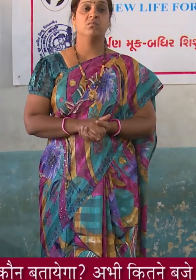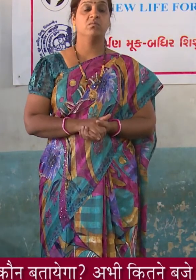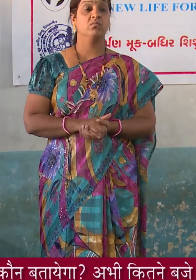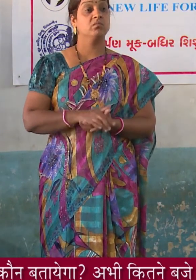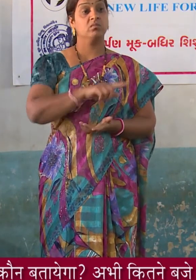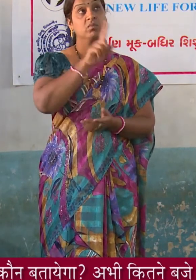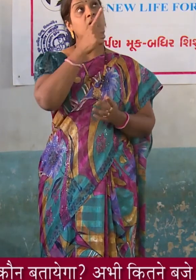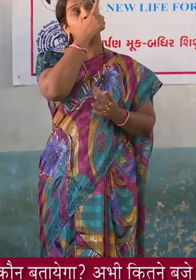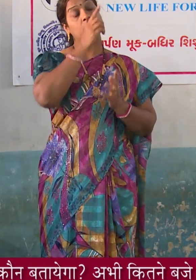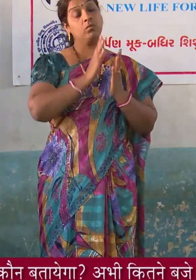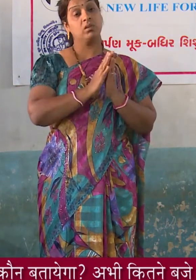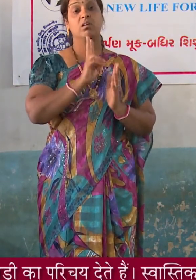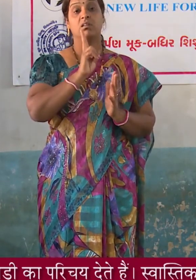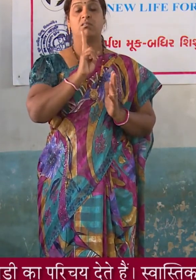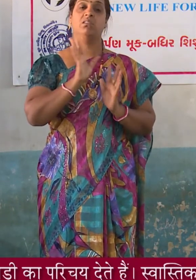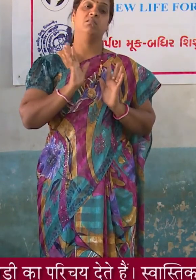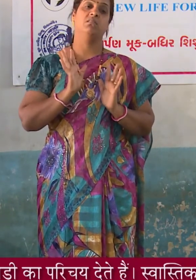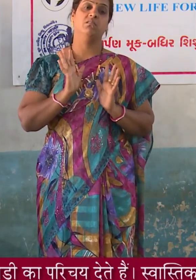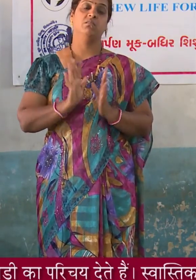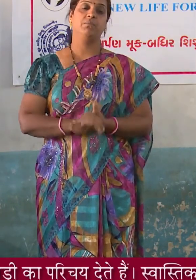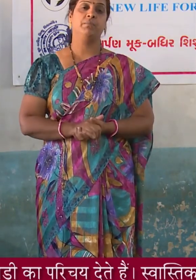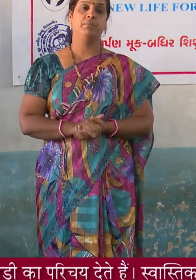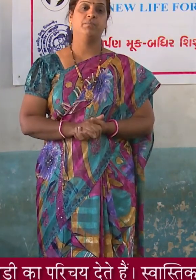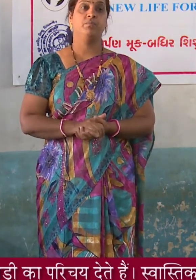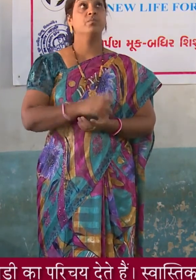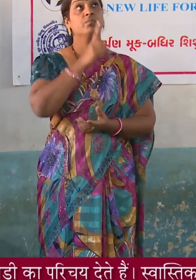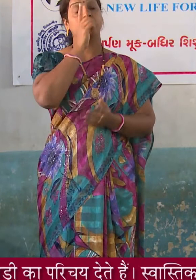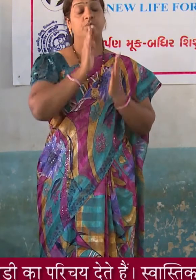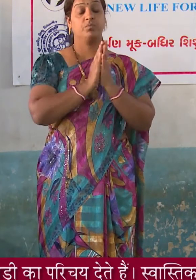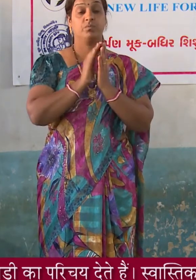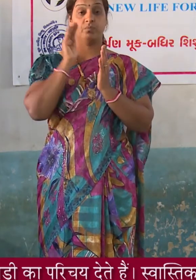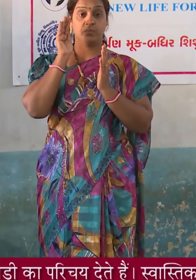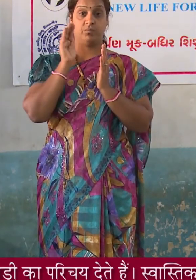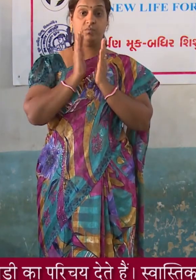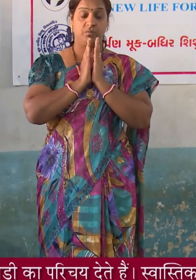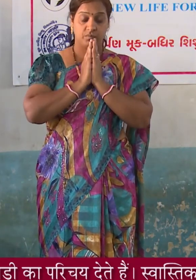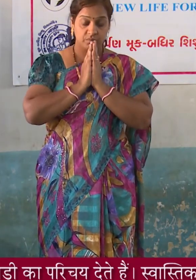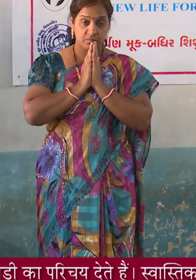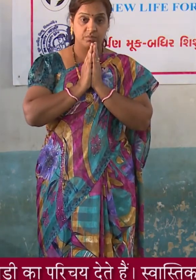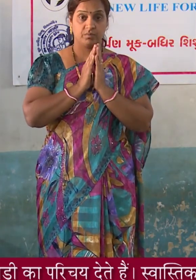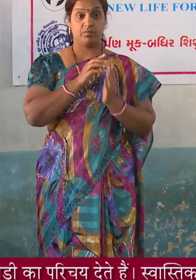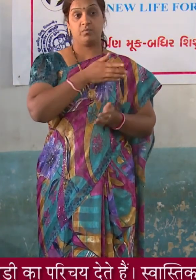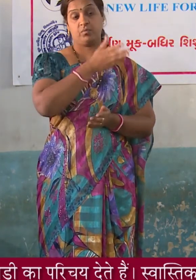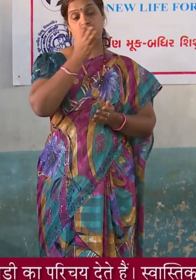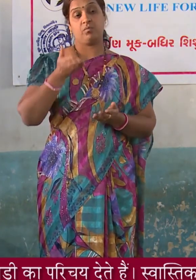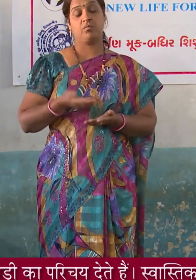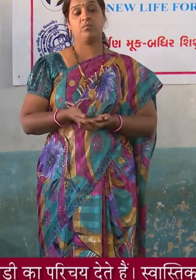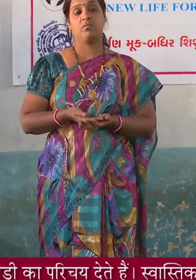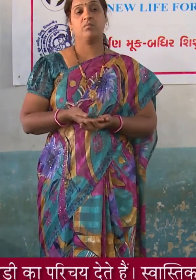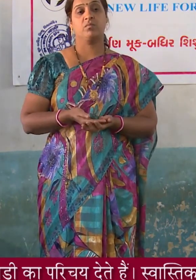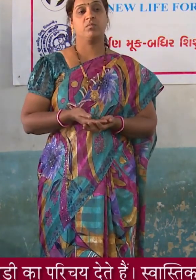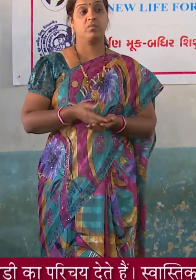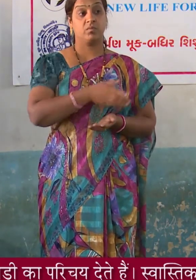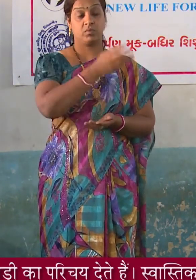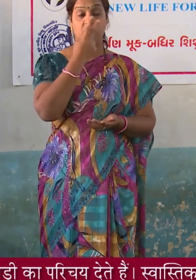के दूसरा नहीं बता सकता। वो परमपिता परमात्मा शिव एक सृष्टि रूपी घड़ी का परिचय देते। स्वास्तिका